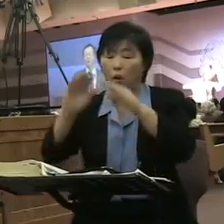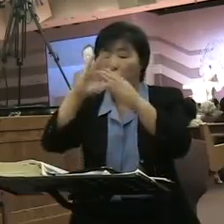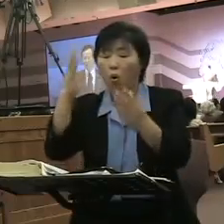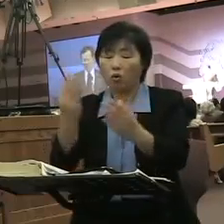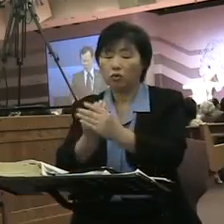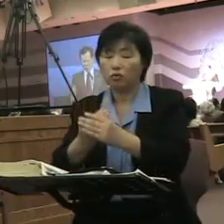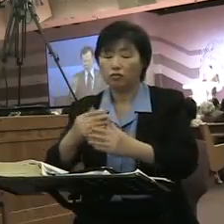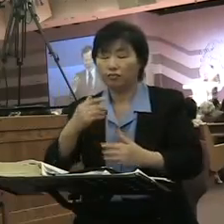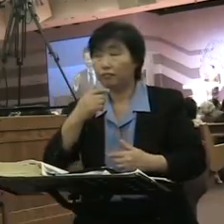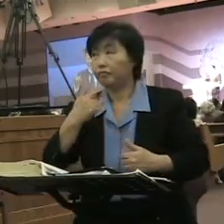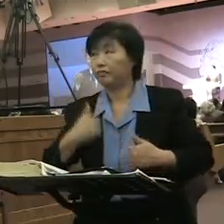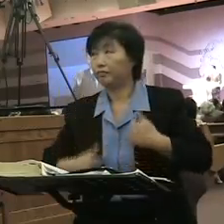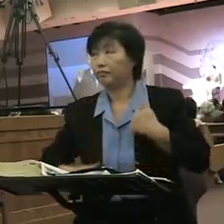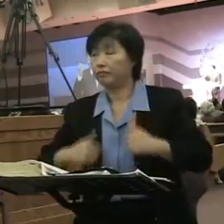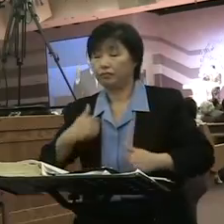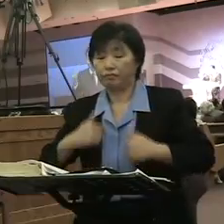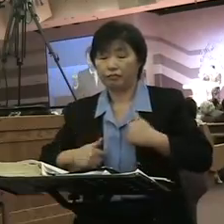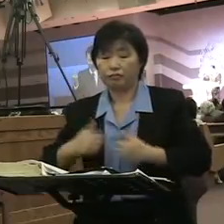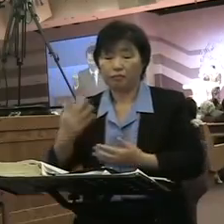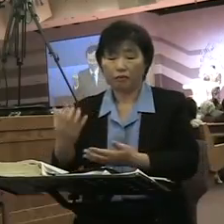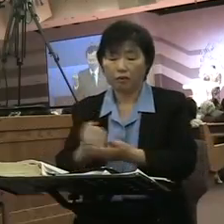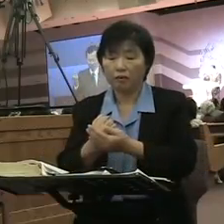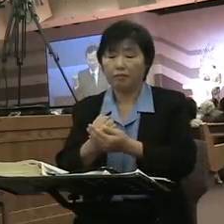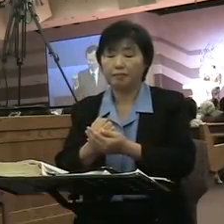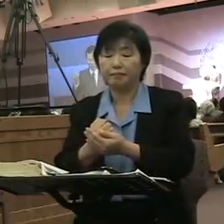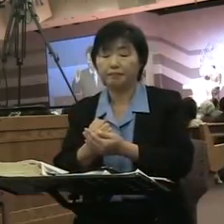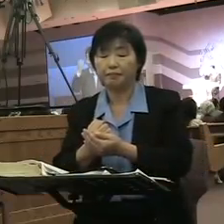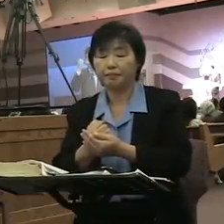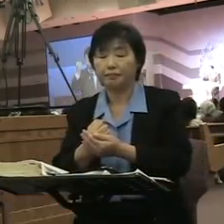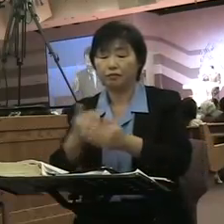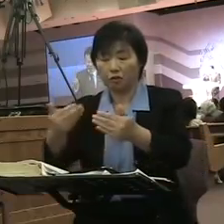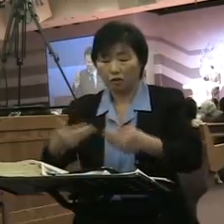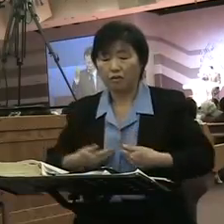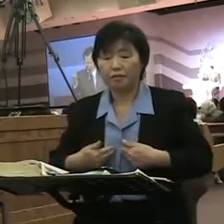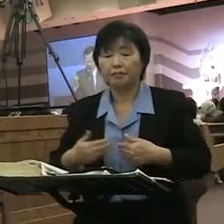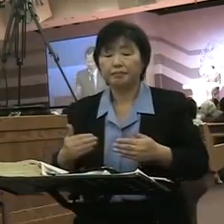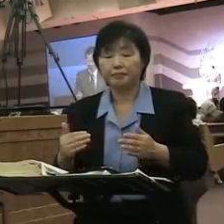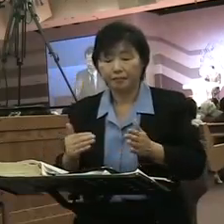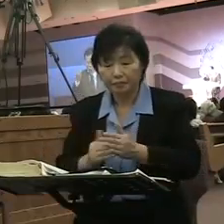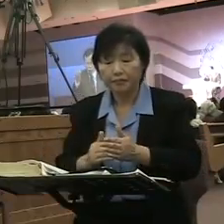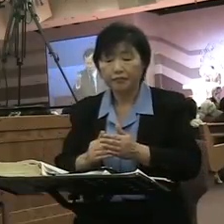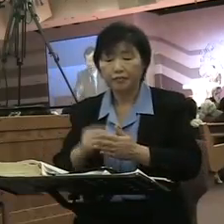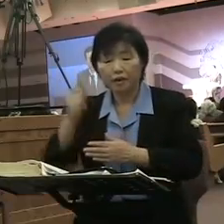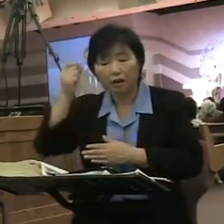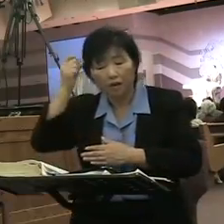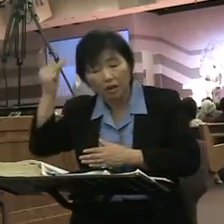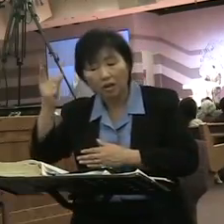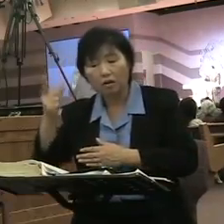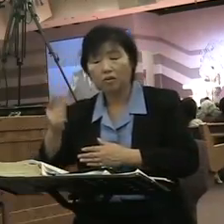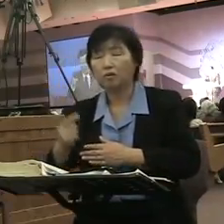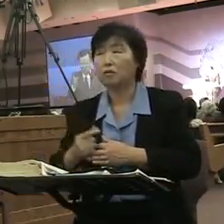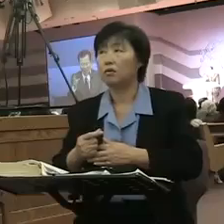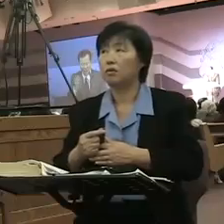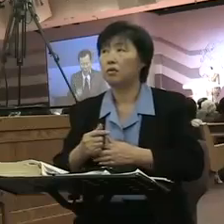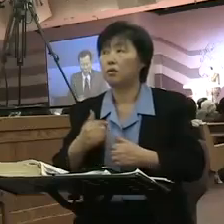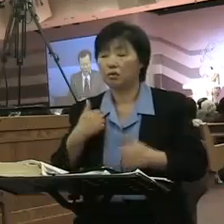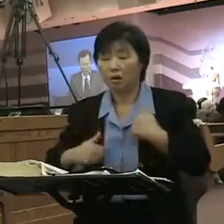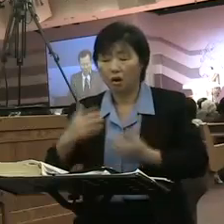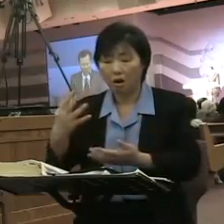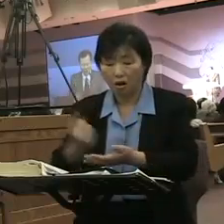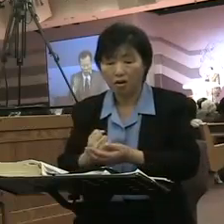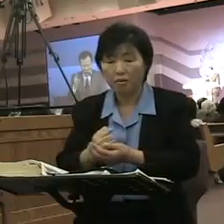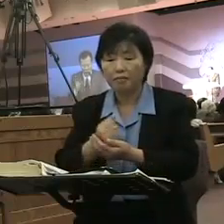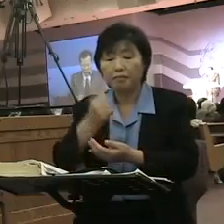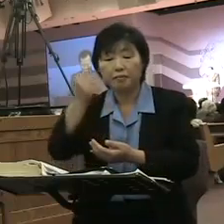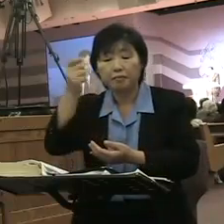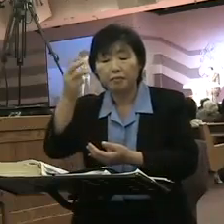누림으로써 우리에게 이제 주어진 것, 그리고 우리가 깨닫고 누려야 되는 것, 추진해야 될 것 몇 가지를 같이 보기를